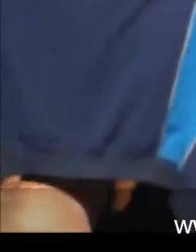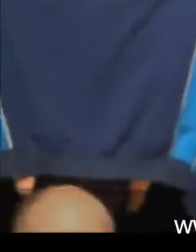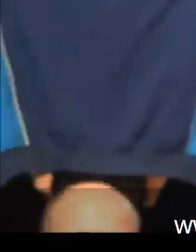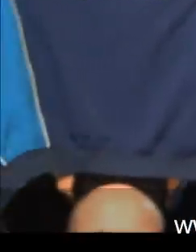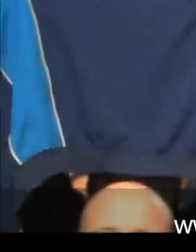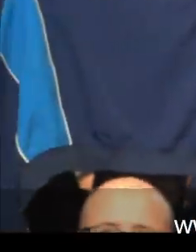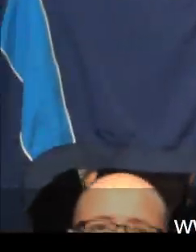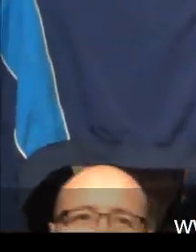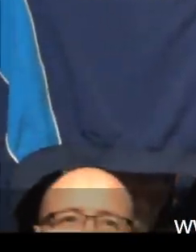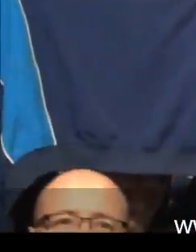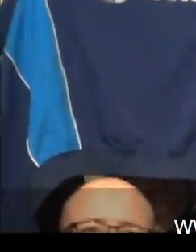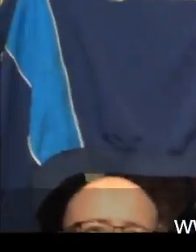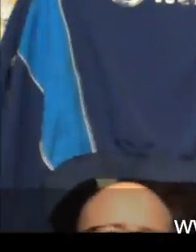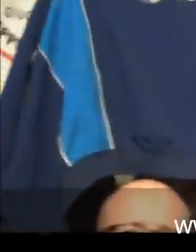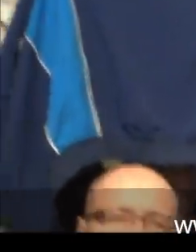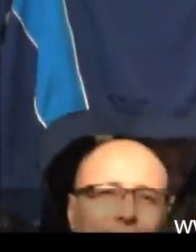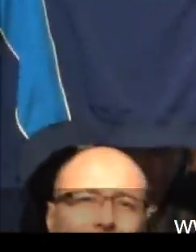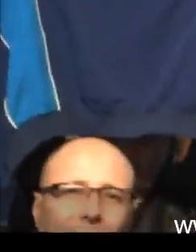operai che hanno